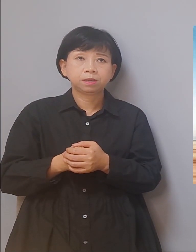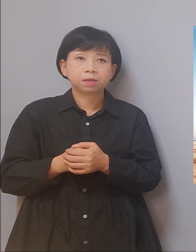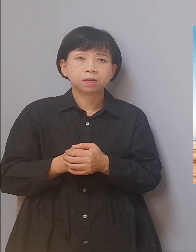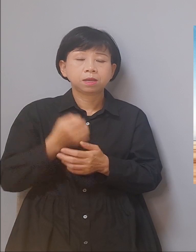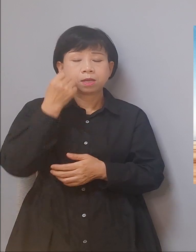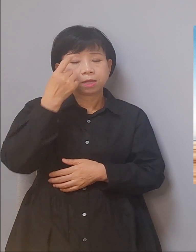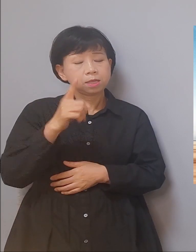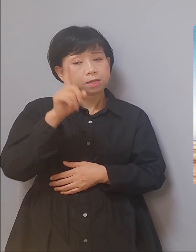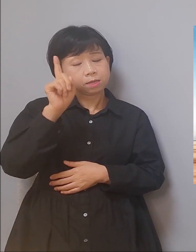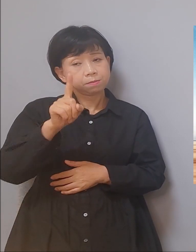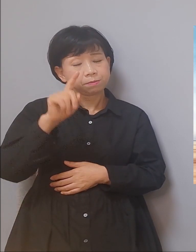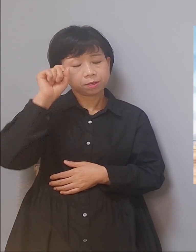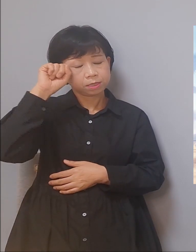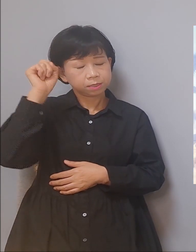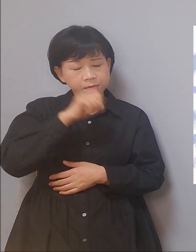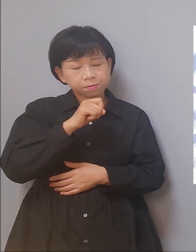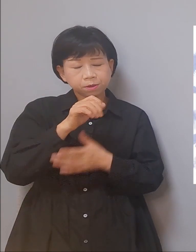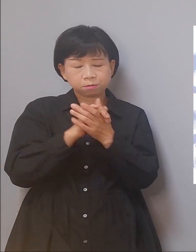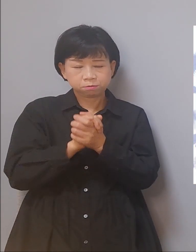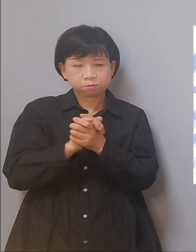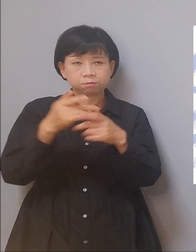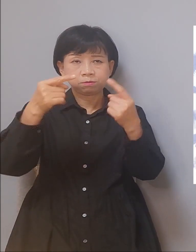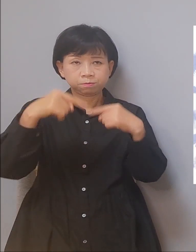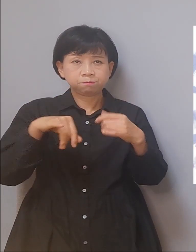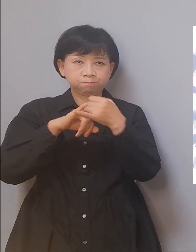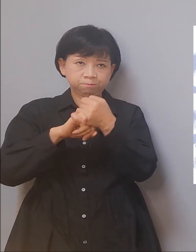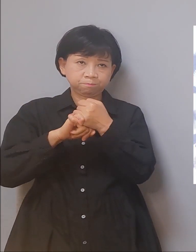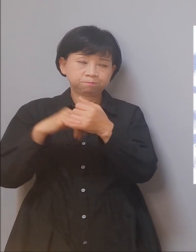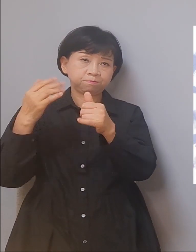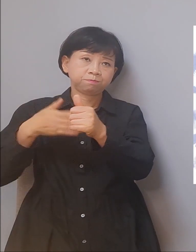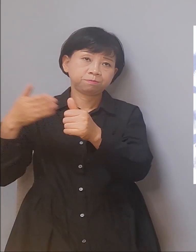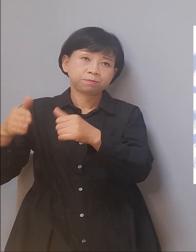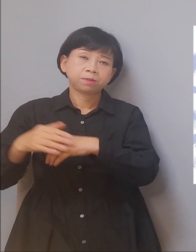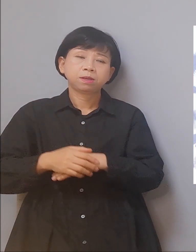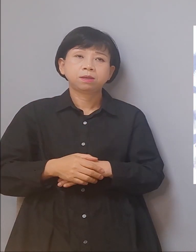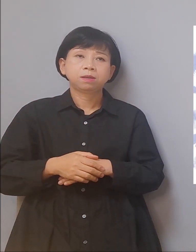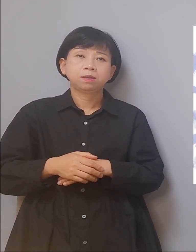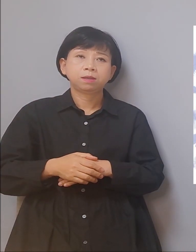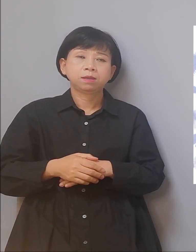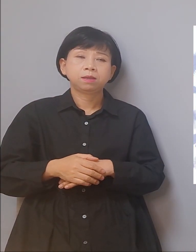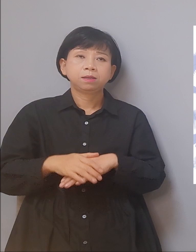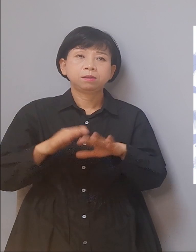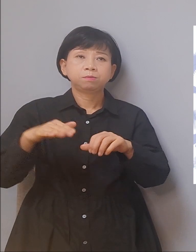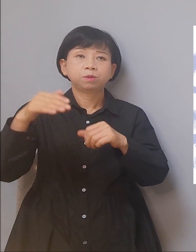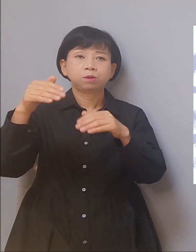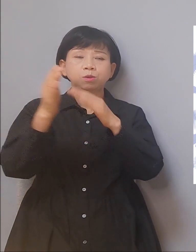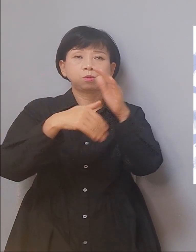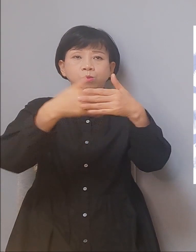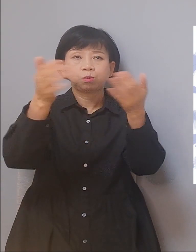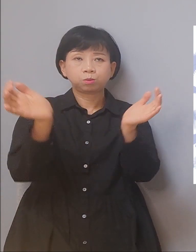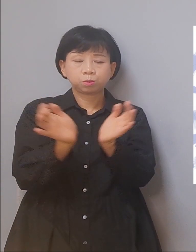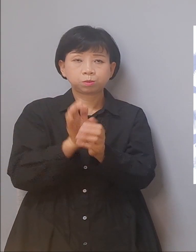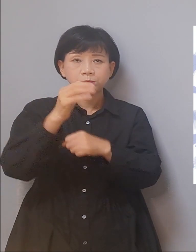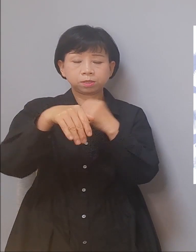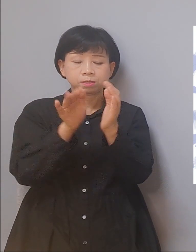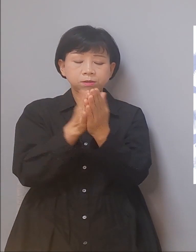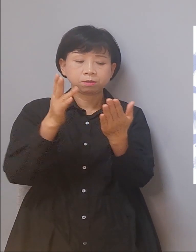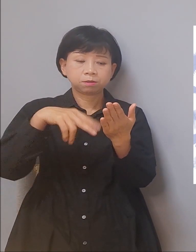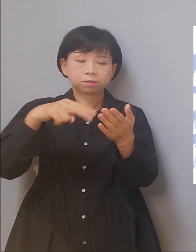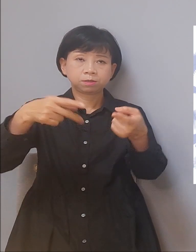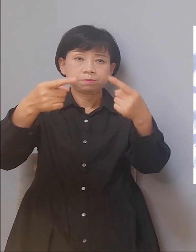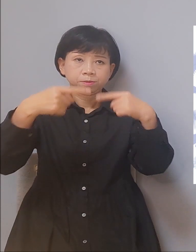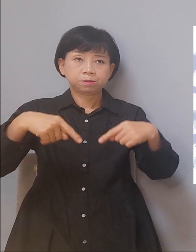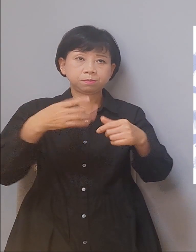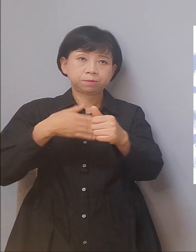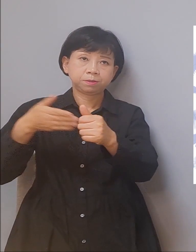기도회 자리에 나오시기 바랍니다. 2023년에는 모두 함께 공동체 성경 읽기에 참여 바랍니다. 성경 일도